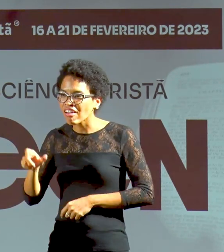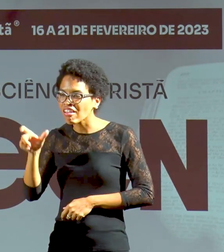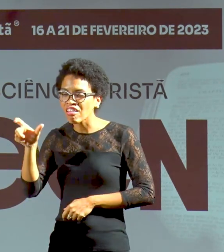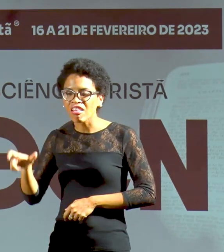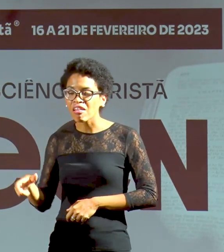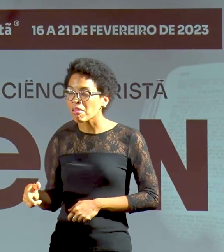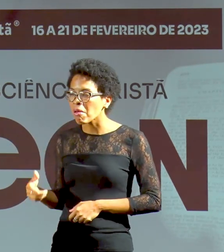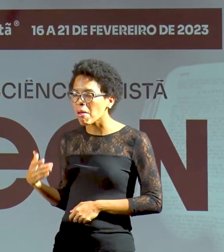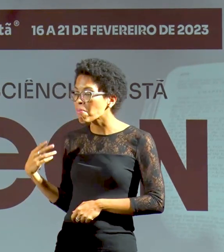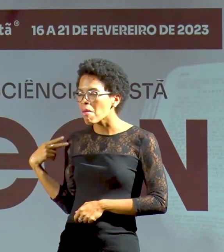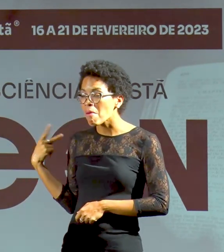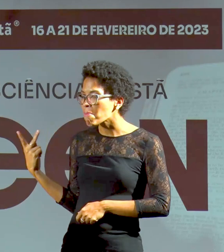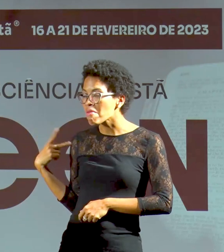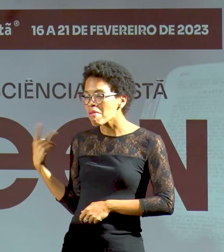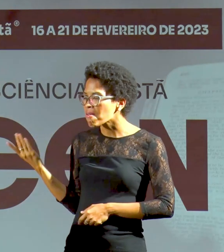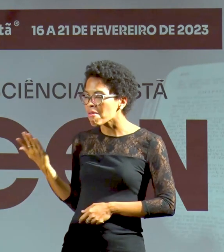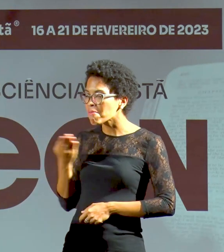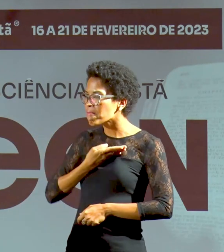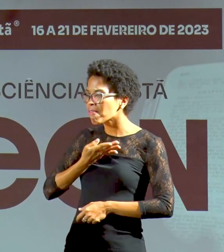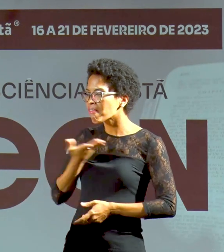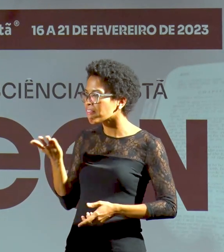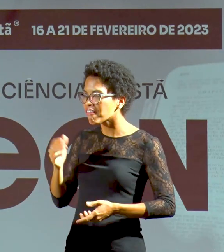aqui que eu vejo todo dia